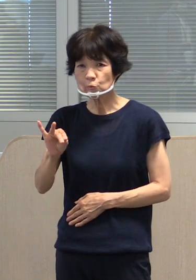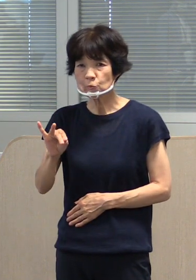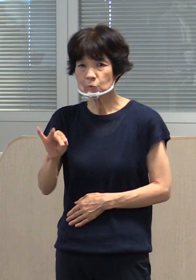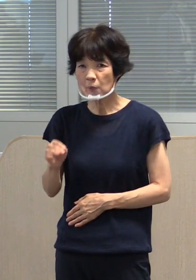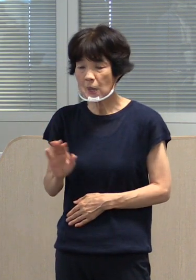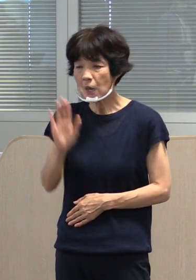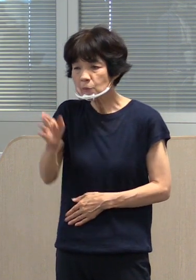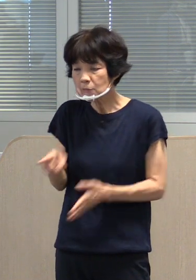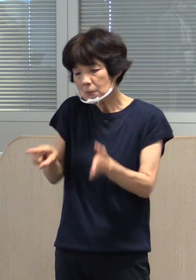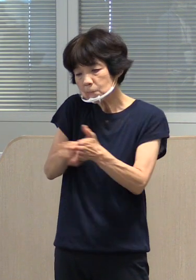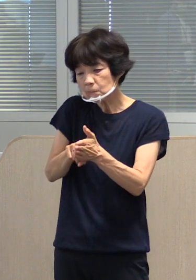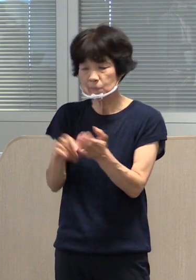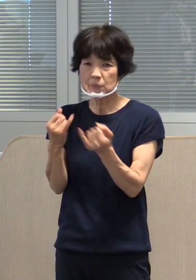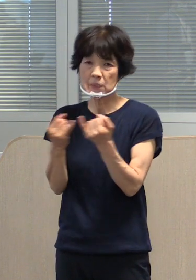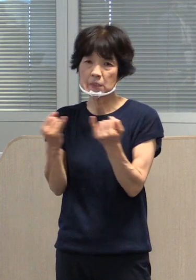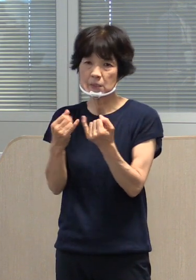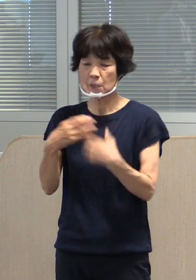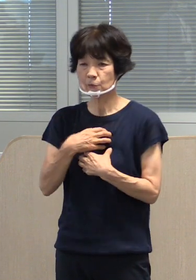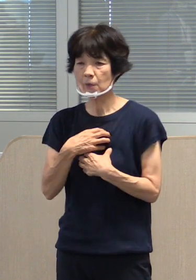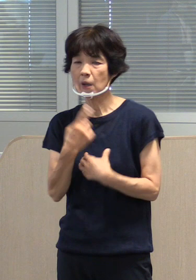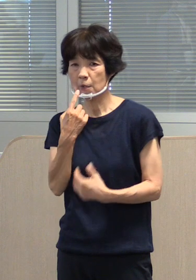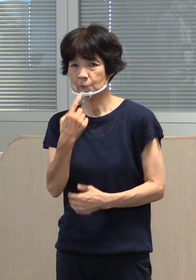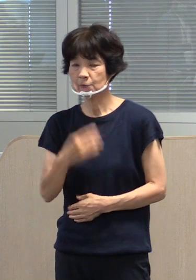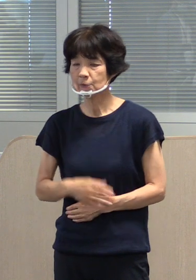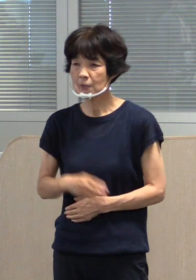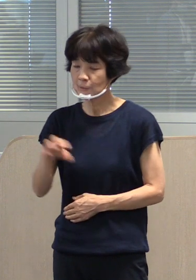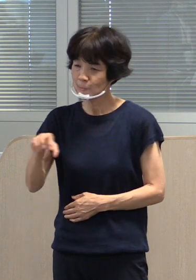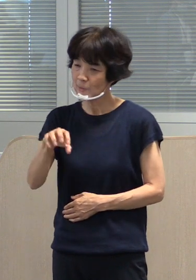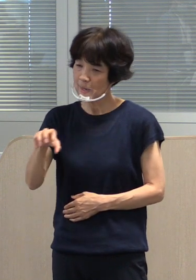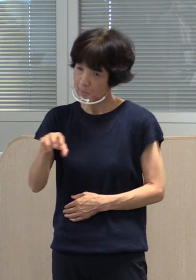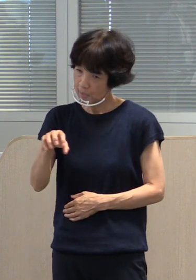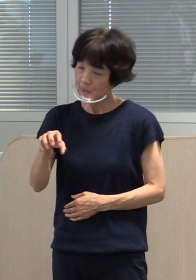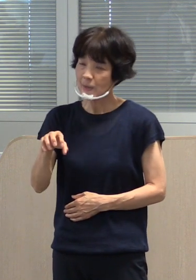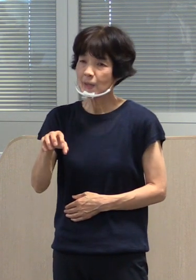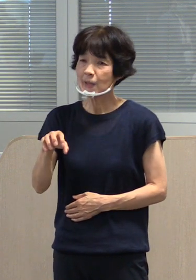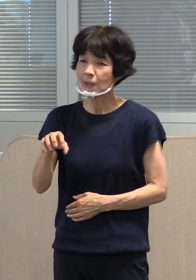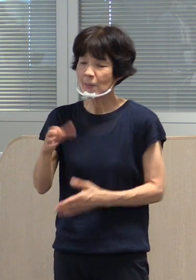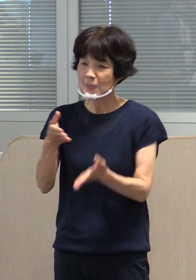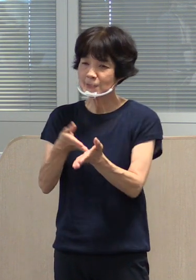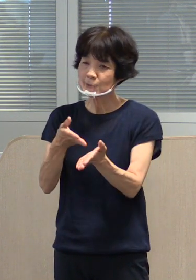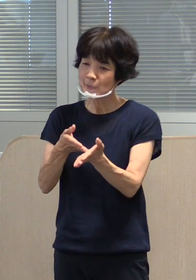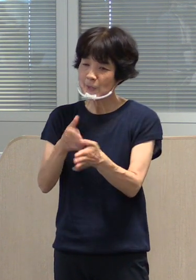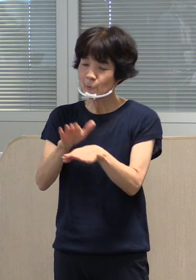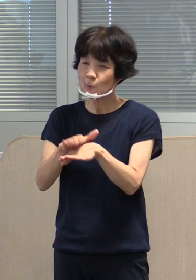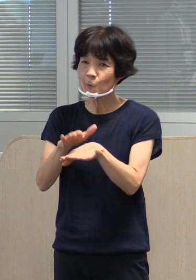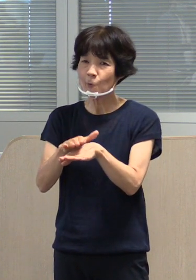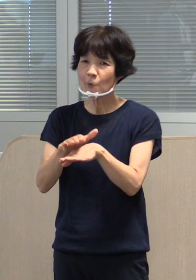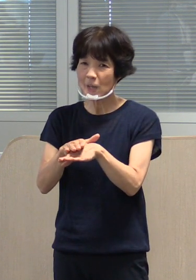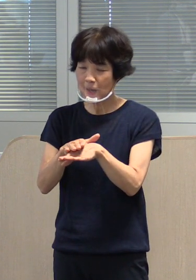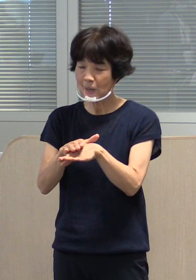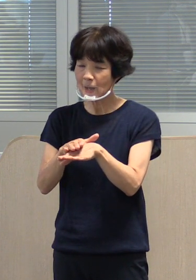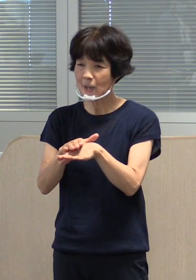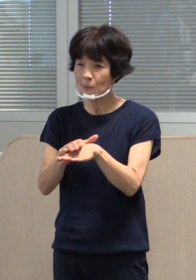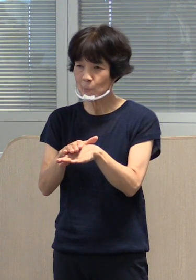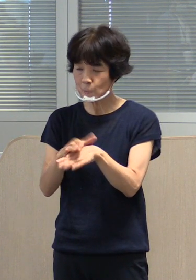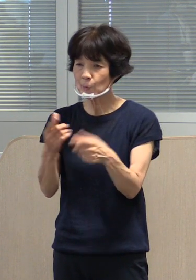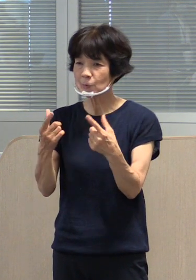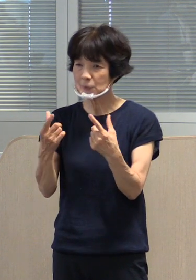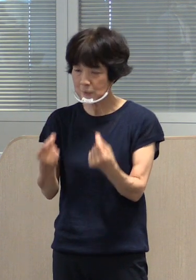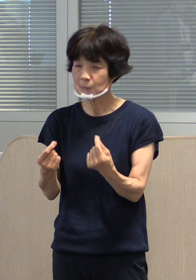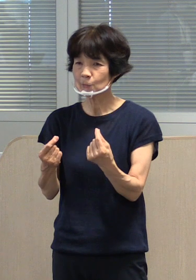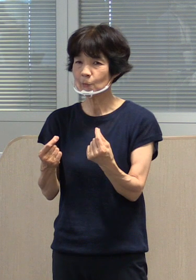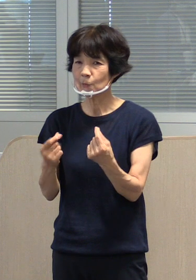なんですね。だからそこら辺がですね、非常に説明の仕方がね、もう少しちゃんとやらない